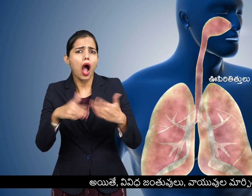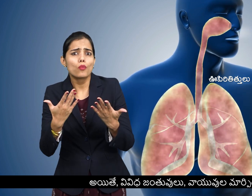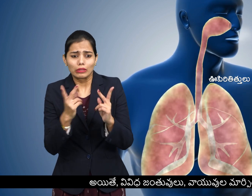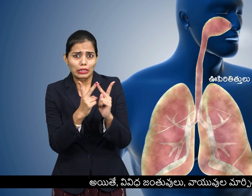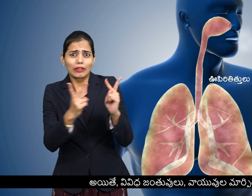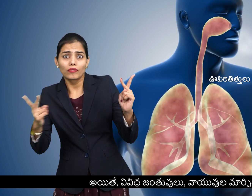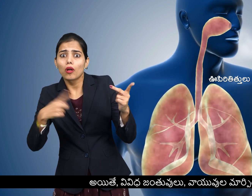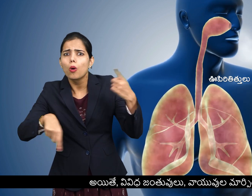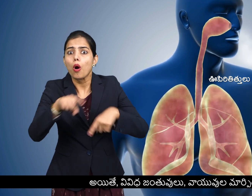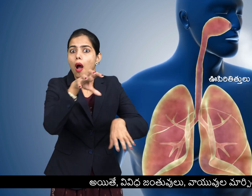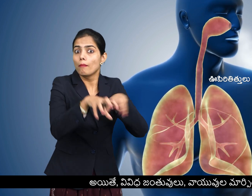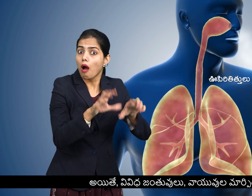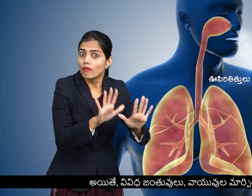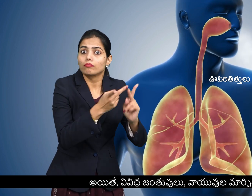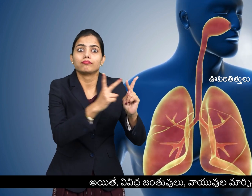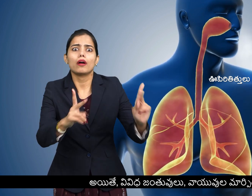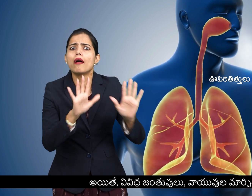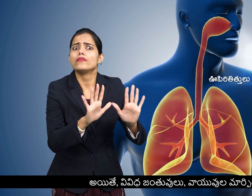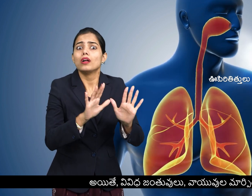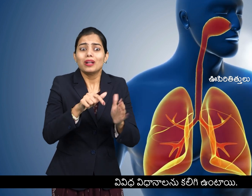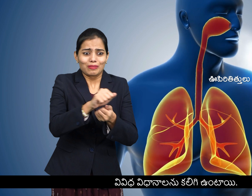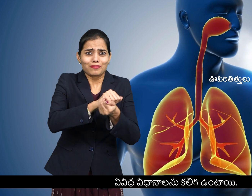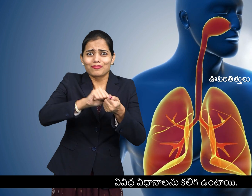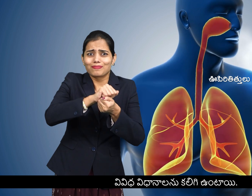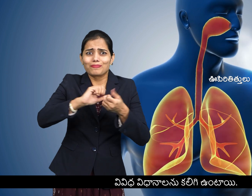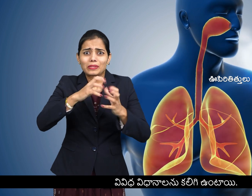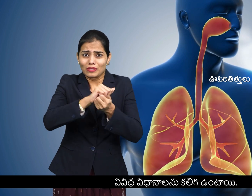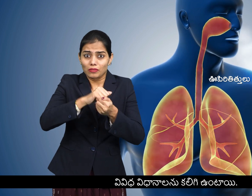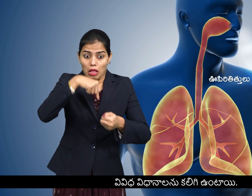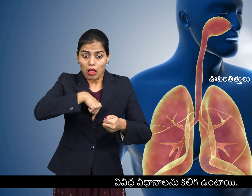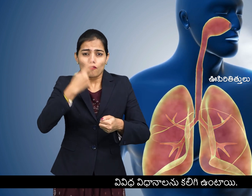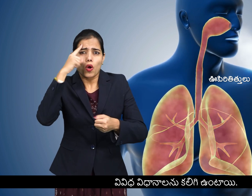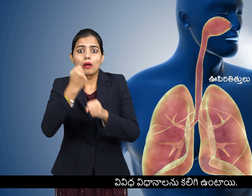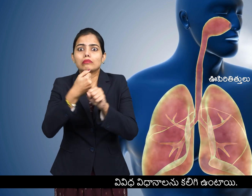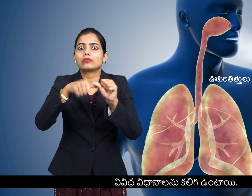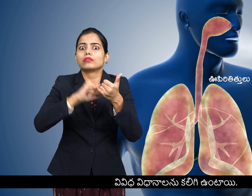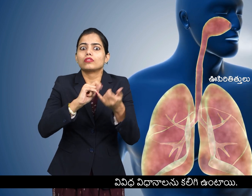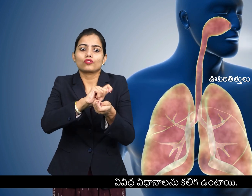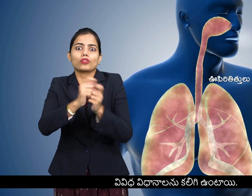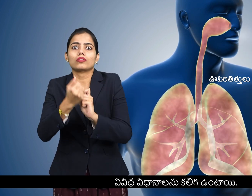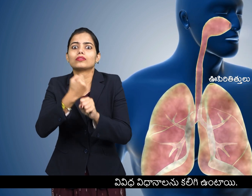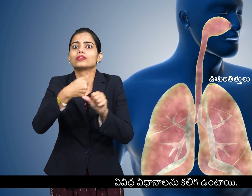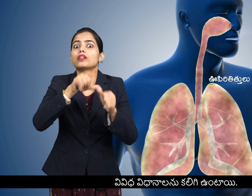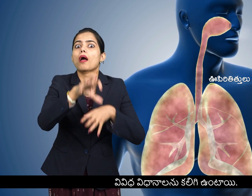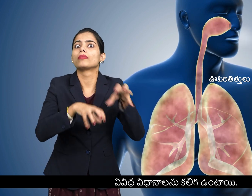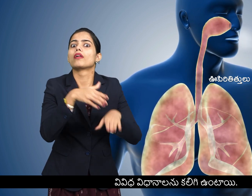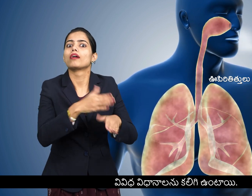అయితే వివిధ జంతువులు వాయువుల మార్పిడికి వివిధ విధానాలను కలిగి ఉంటాయి.